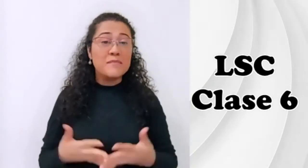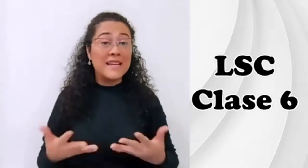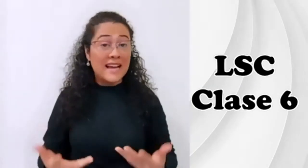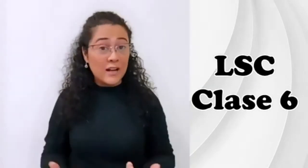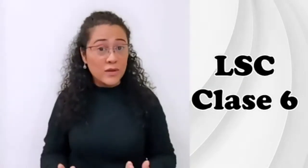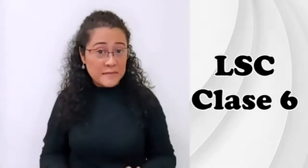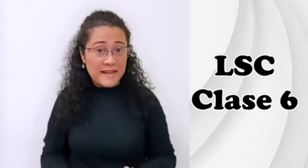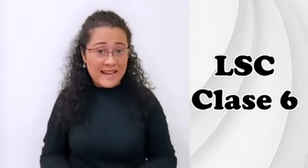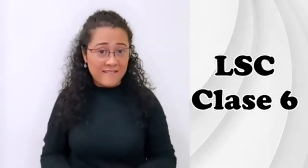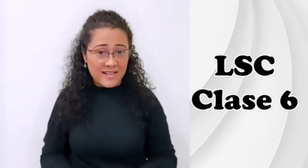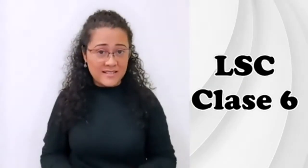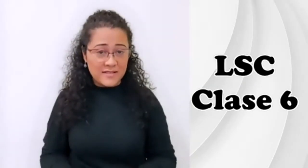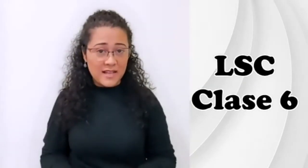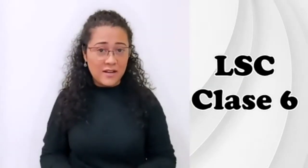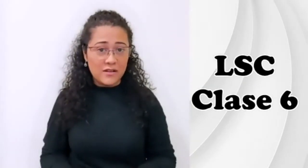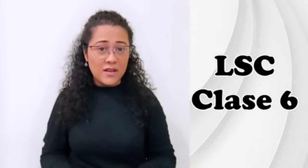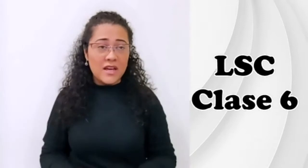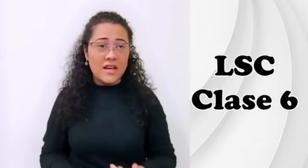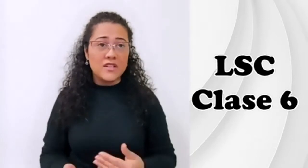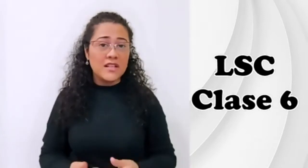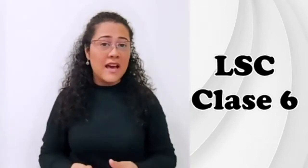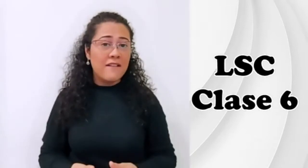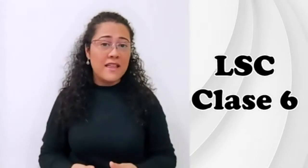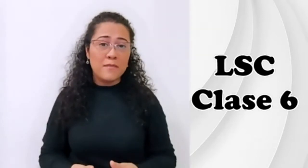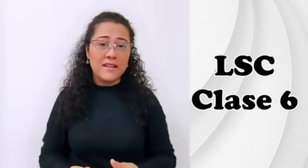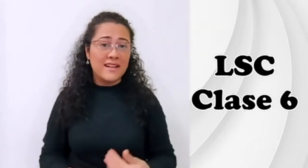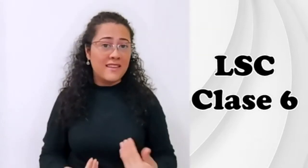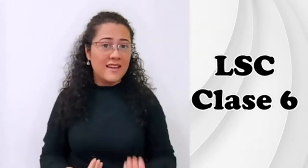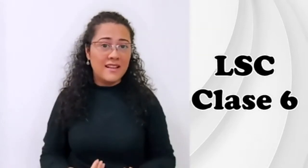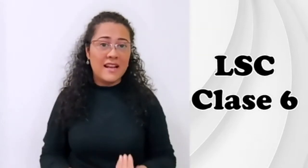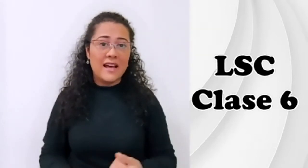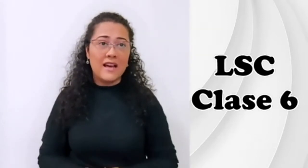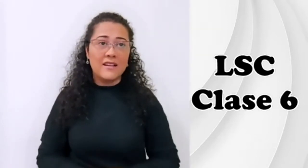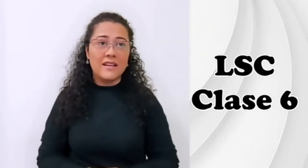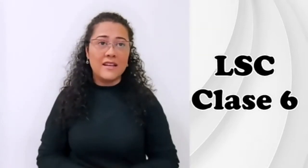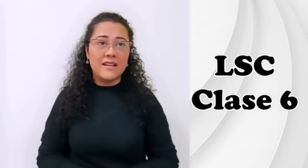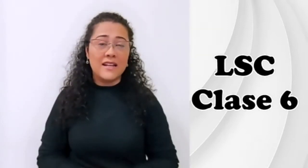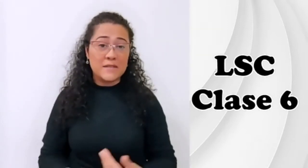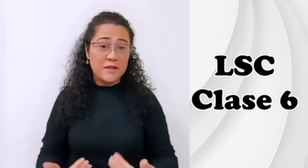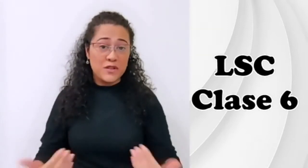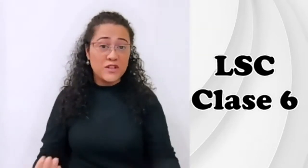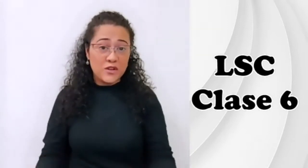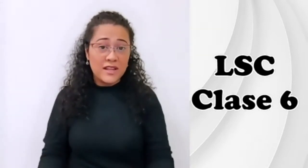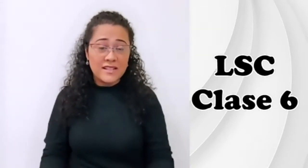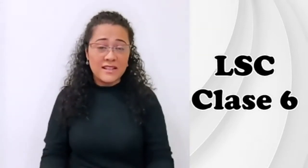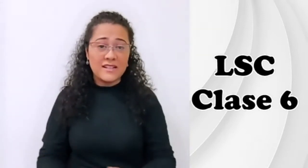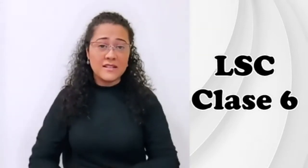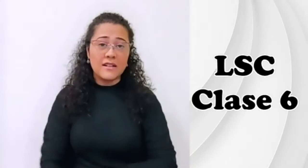explicar algunas palabras, ¿cierto? Eso ya va a depender de las personas sordas que tienes en